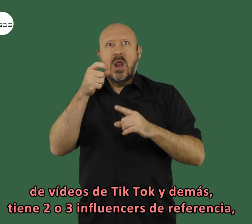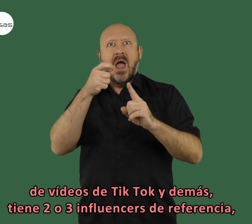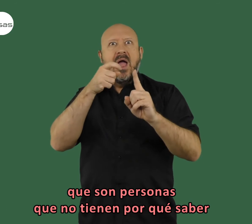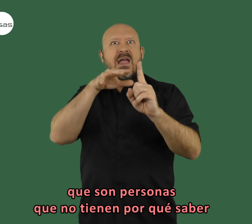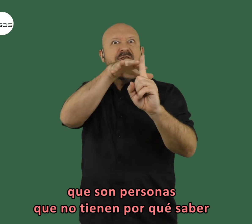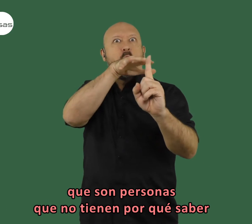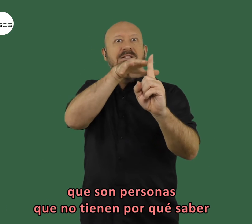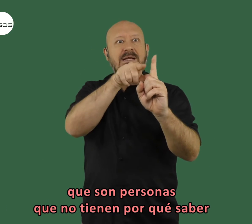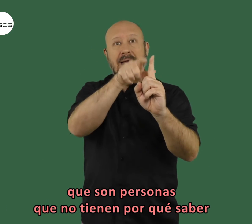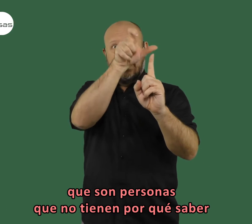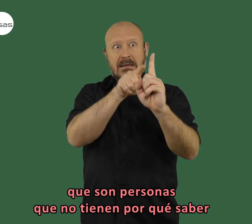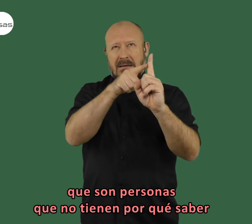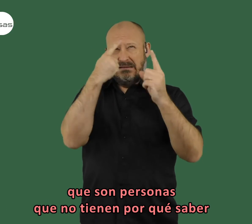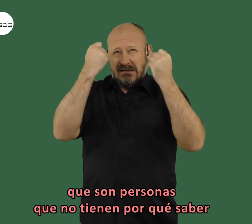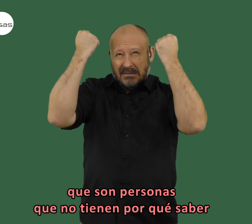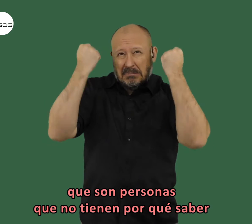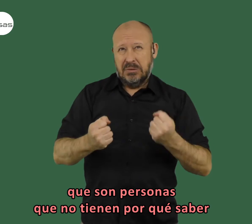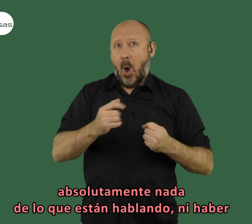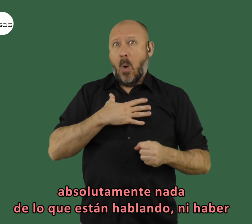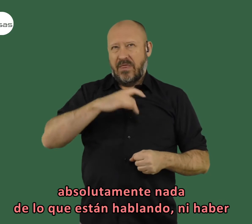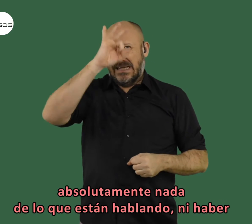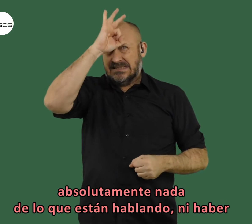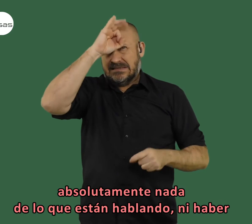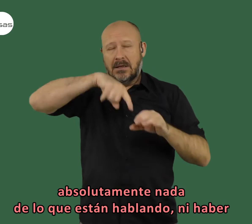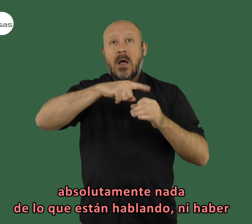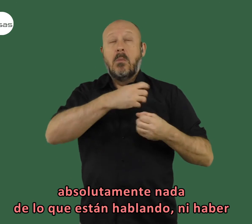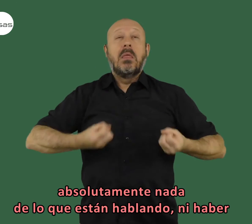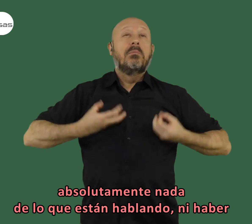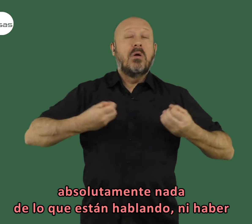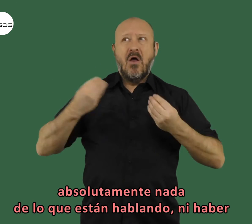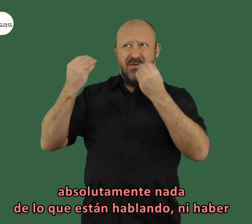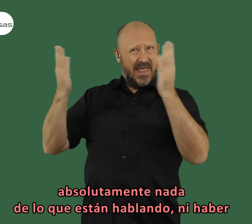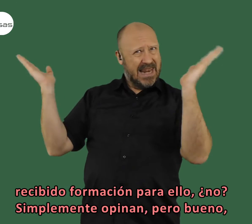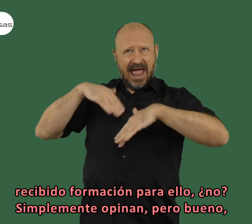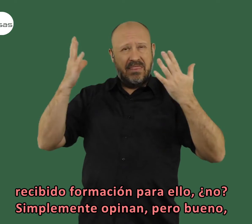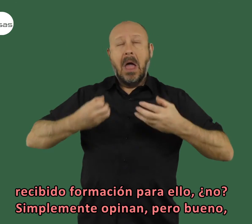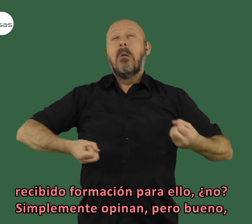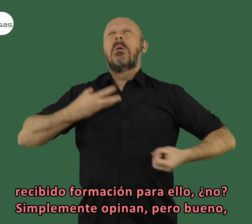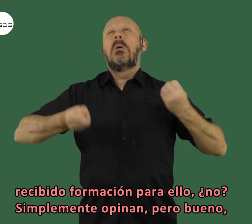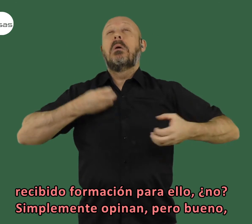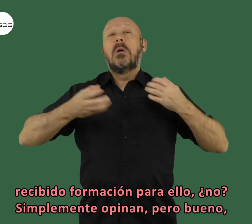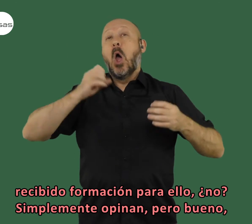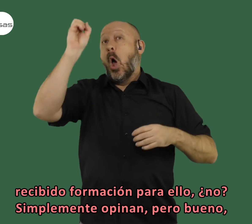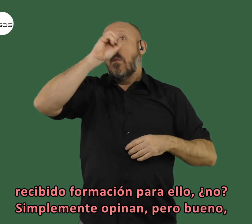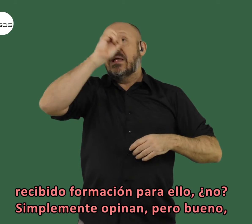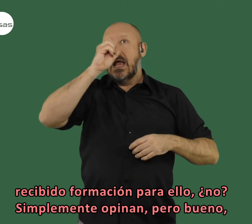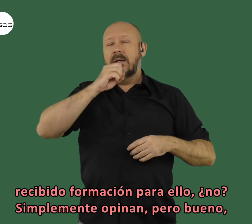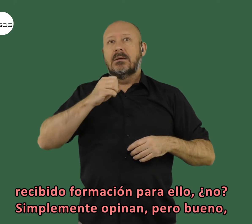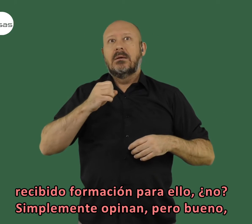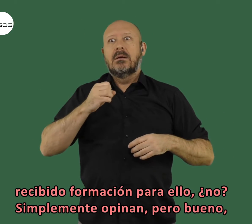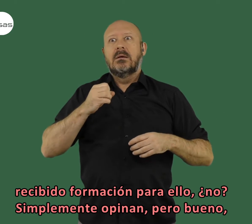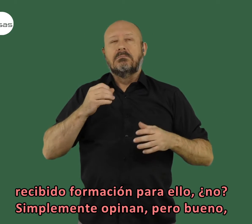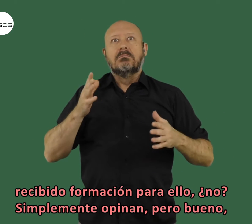de referencia, que son personas que no tienen por qué saber absolutamente nada de lo que están hablando, ni haber recibido formación para ello, ¿no? Simplemente